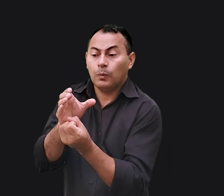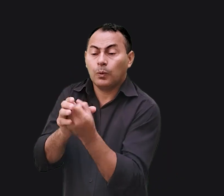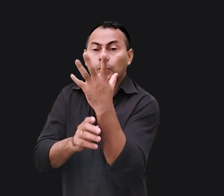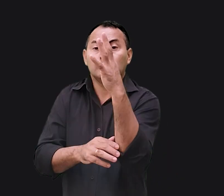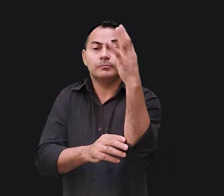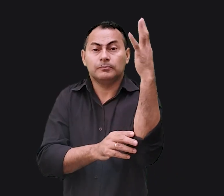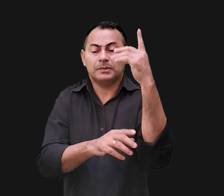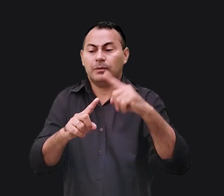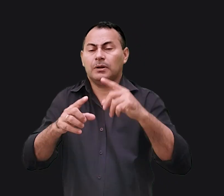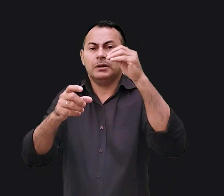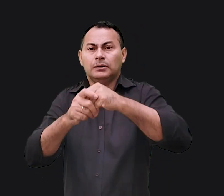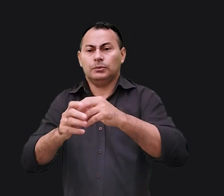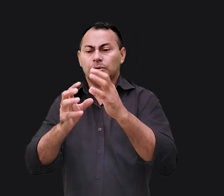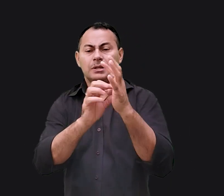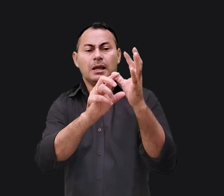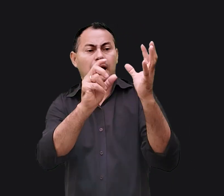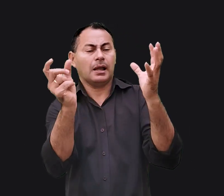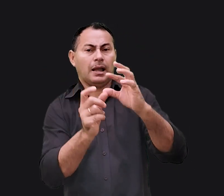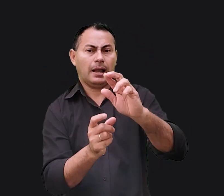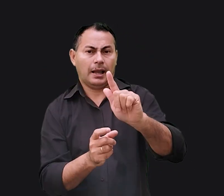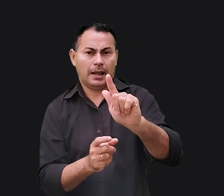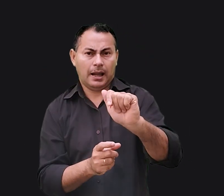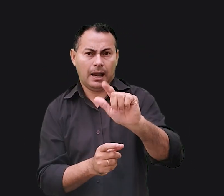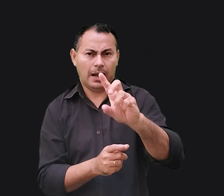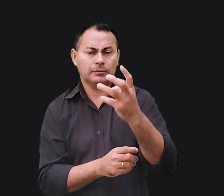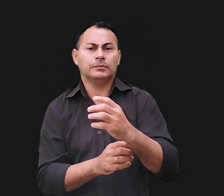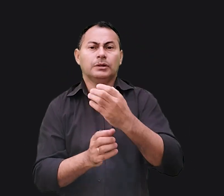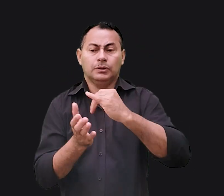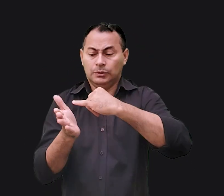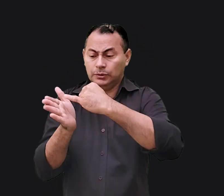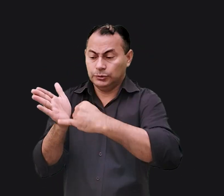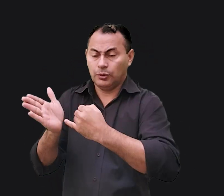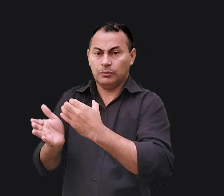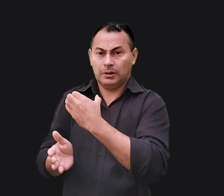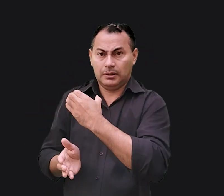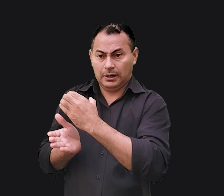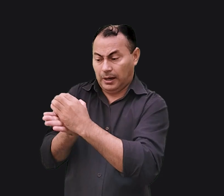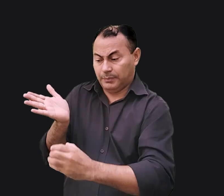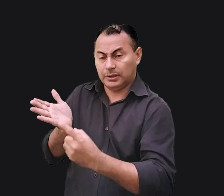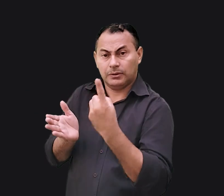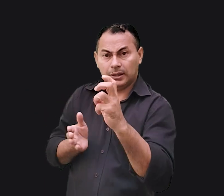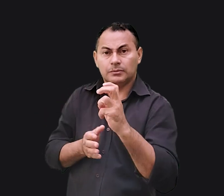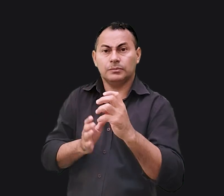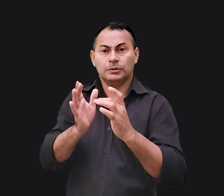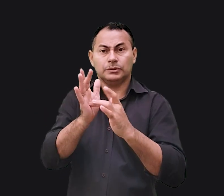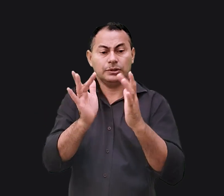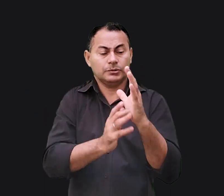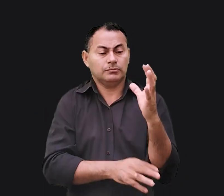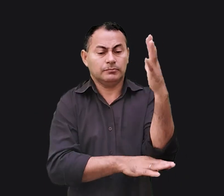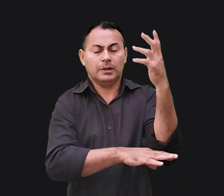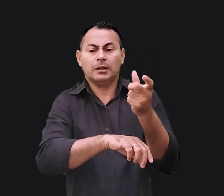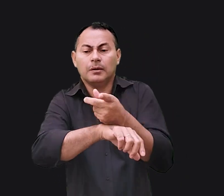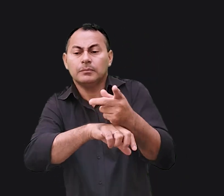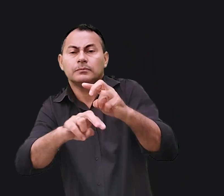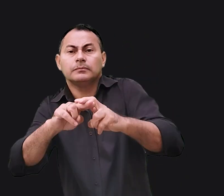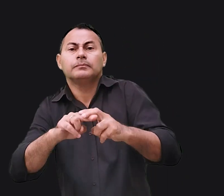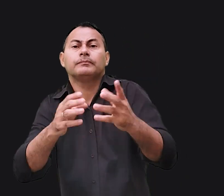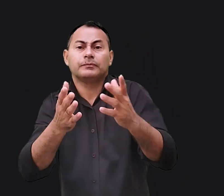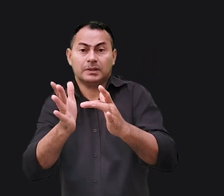videira, mas na ponta dos galhos, nos ramos. Em João capítulo 15, Jesus é a videira em busca de ramos, de galhos. Jesus